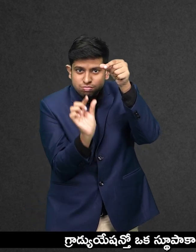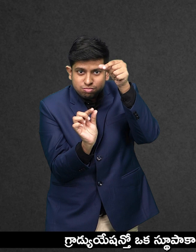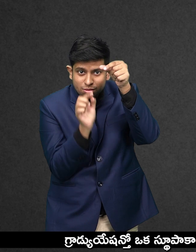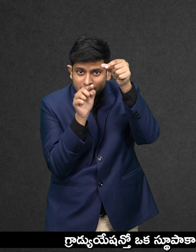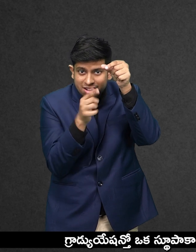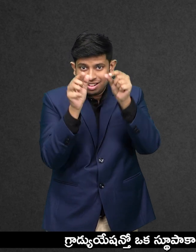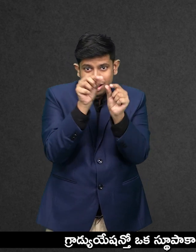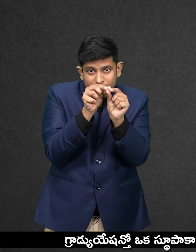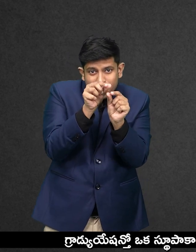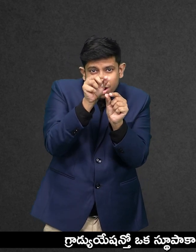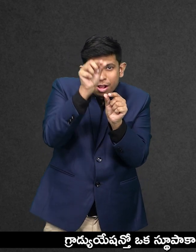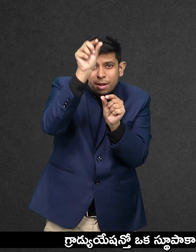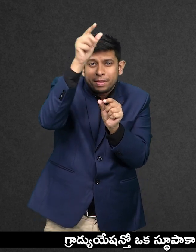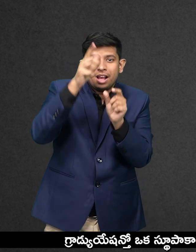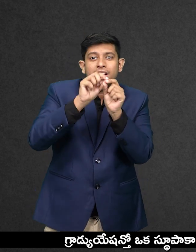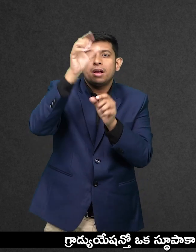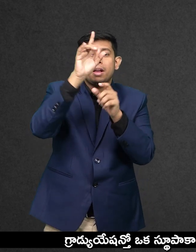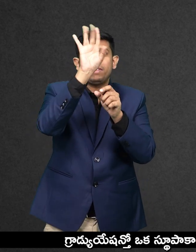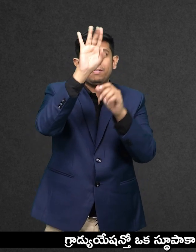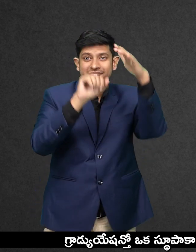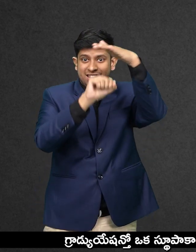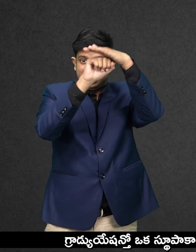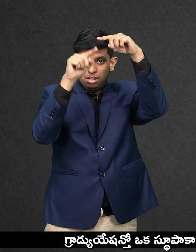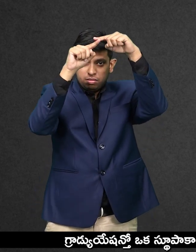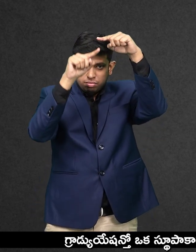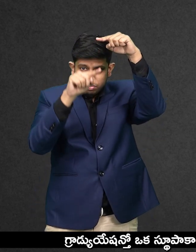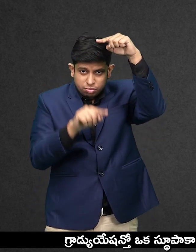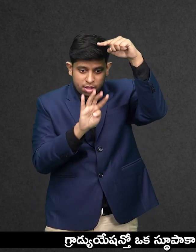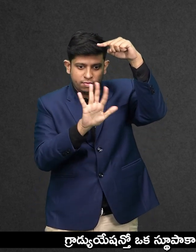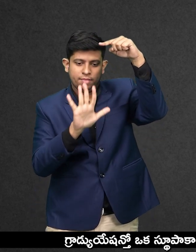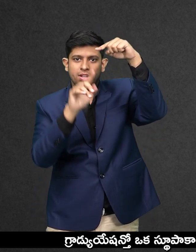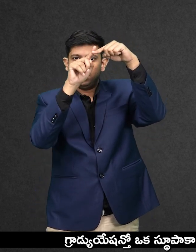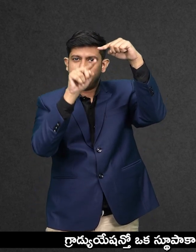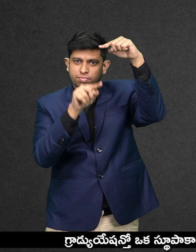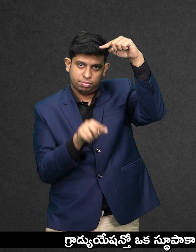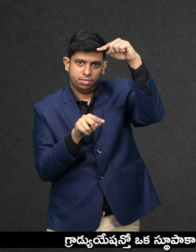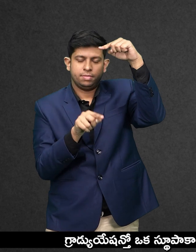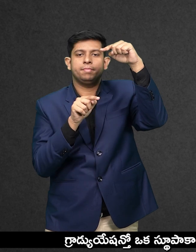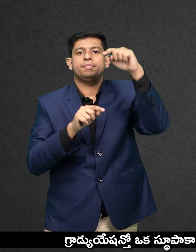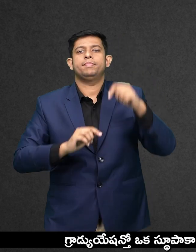స్తూపాకార బల్బుతో దీర్ఘ గ్రాడ్యుయేట్ టెస్ట్ ట్యూబ్ను కలిగి ఉంటుంది.